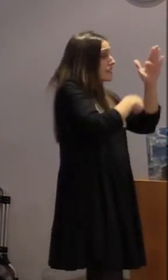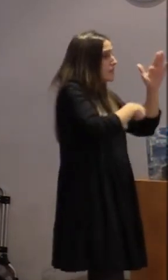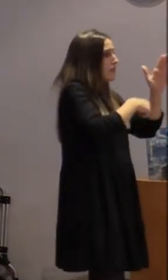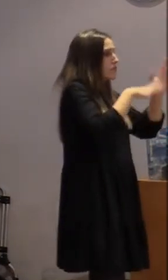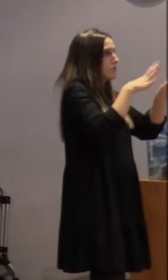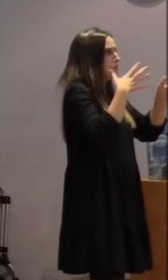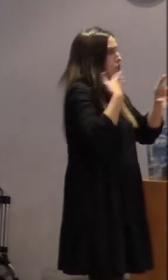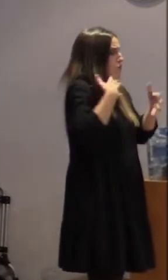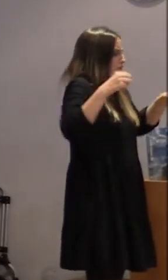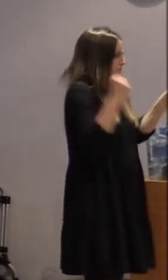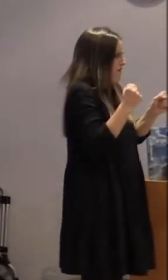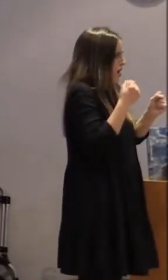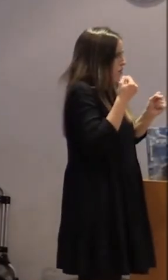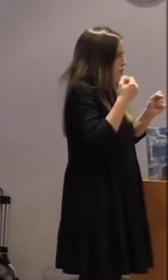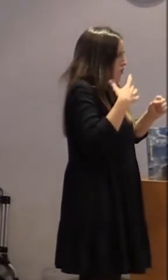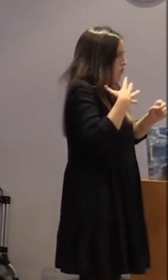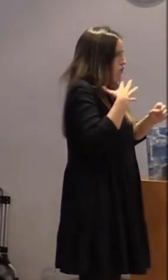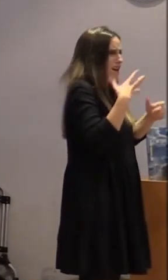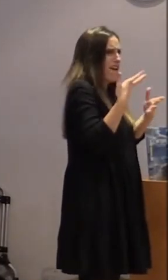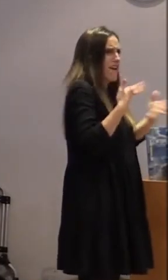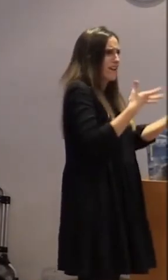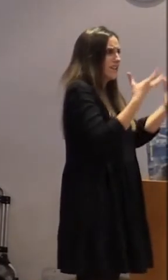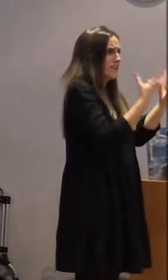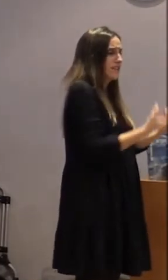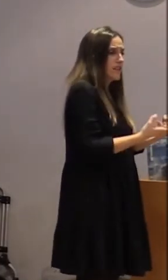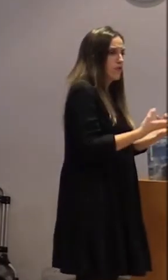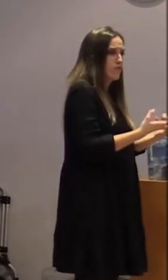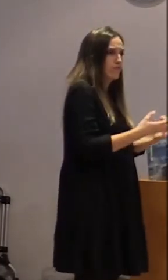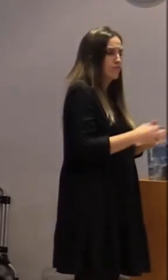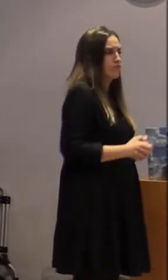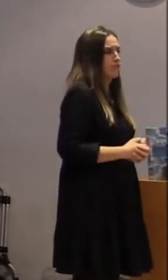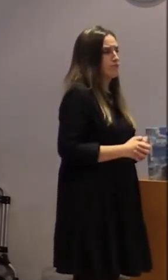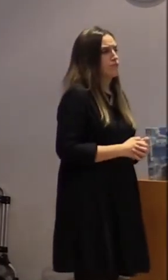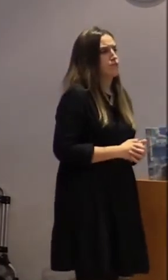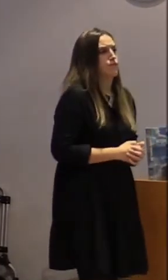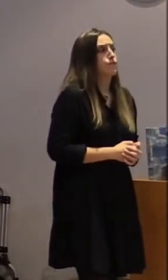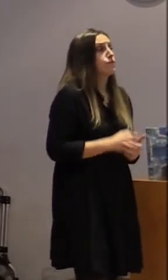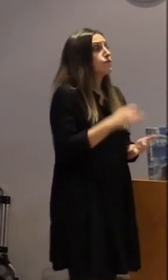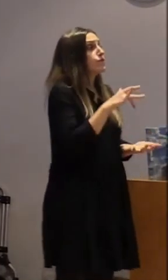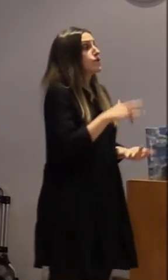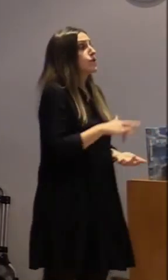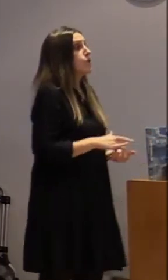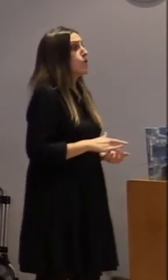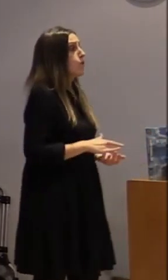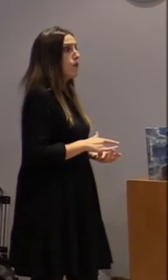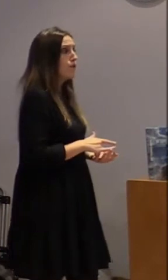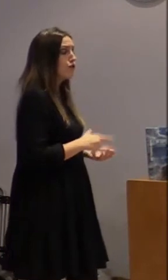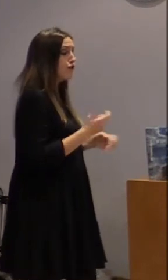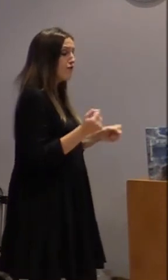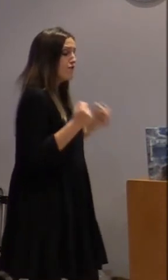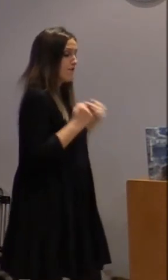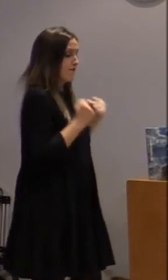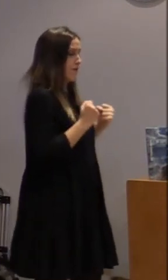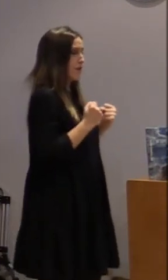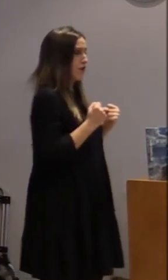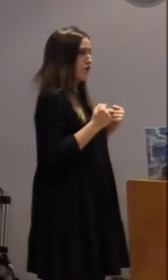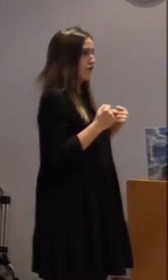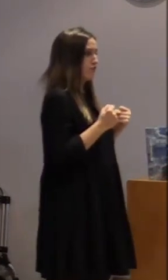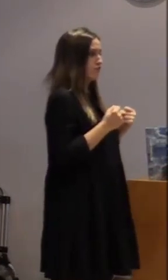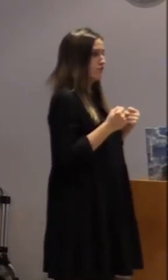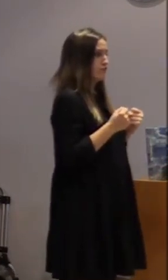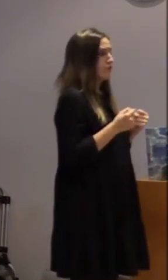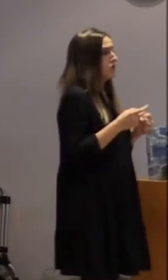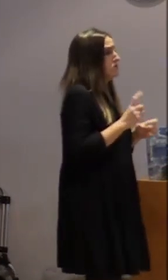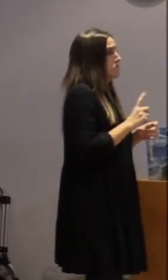cara. El aire está seco, aire más frío, aire más seco. Y cuando no está tan frío, cuando el invierno es